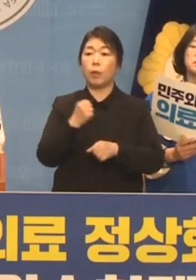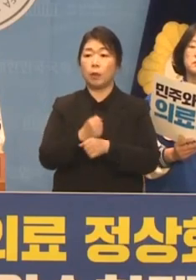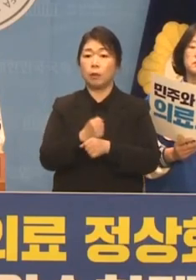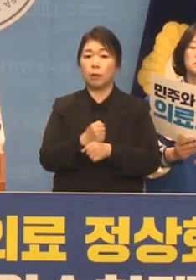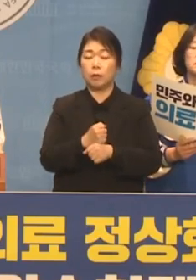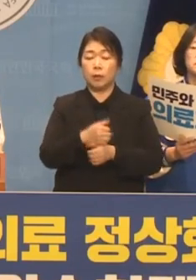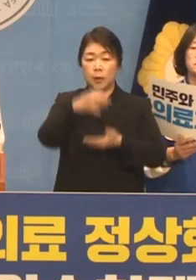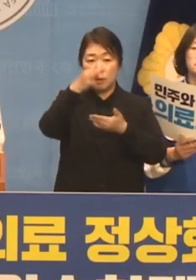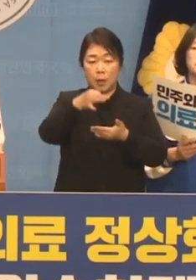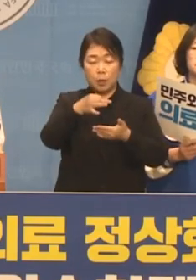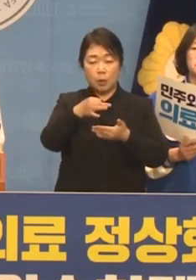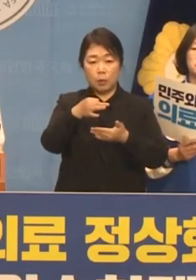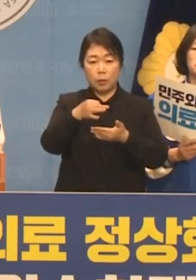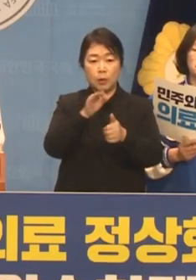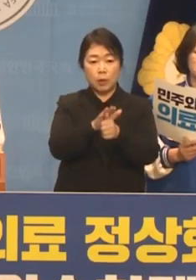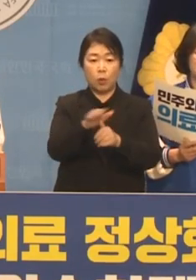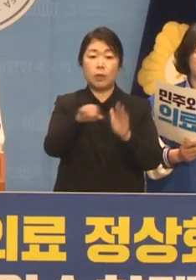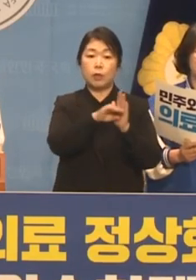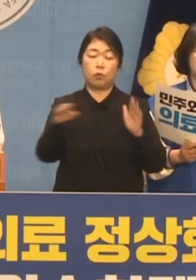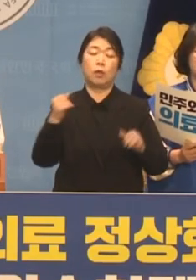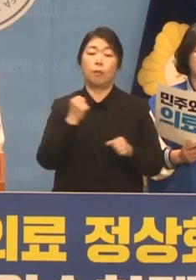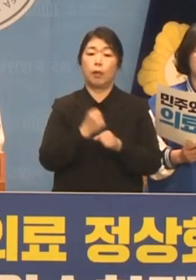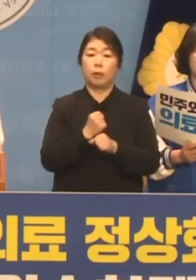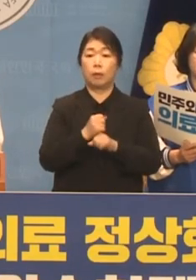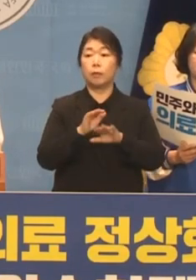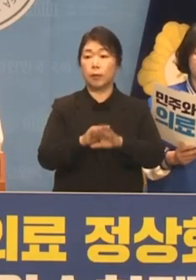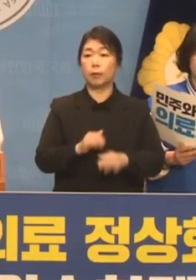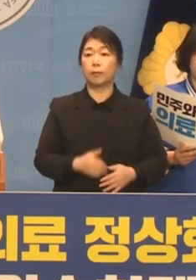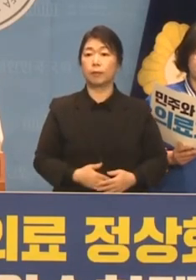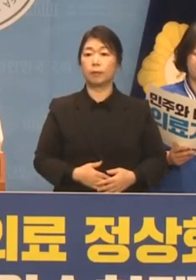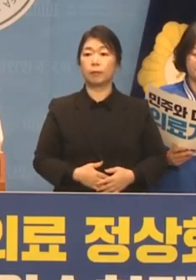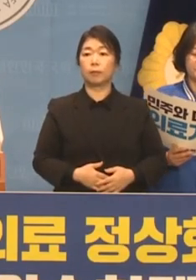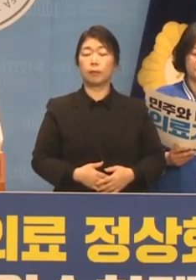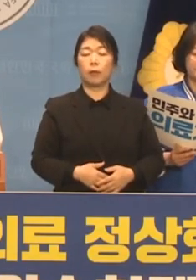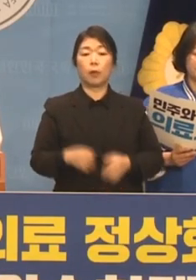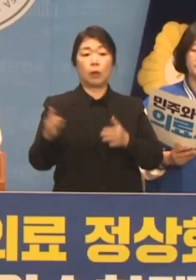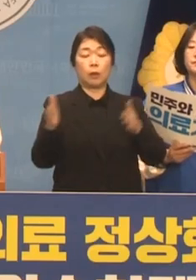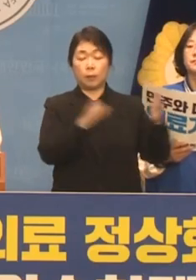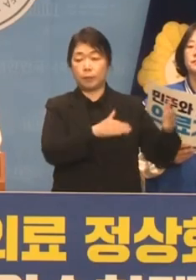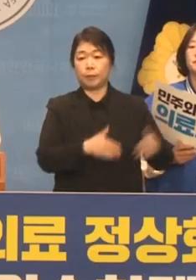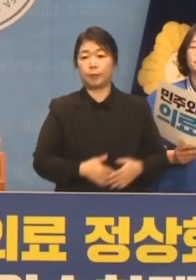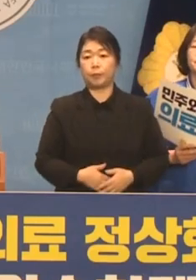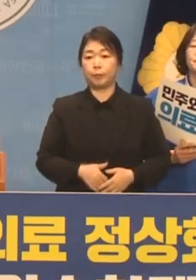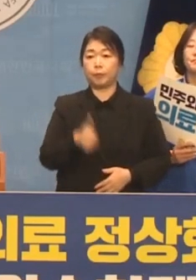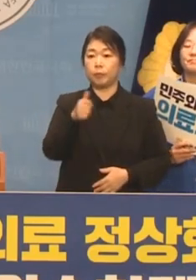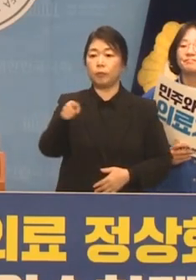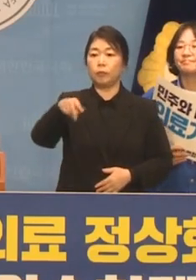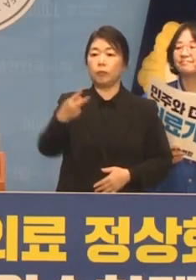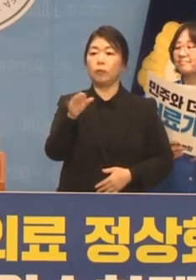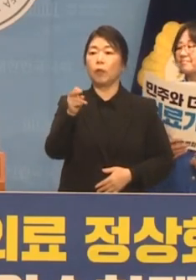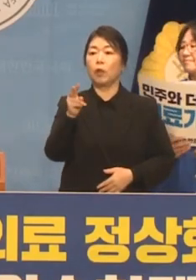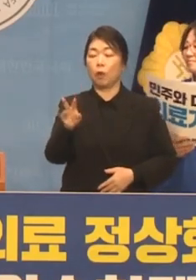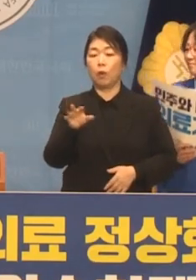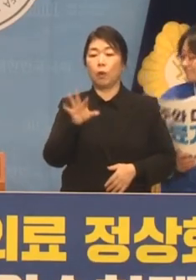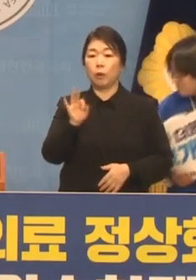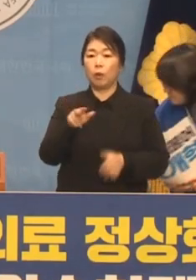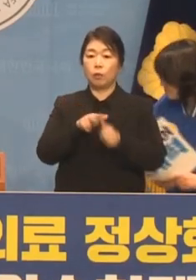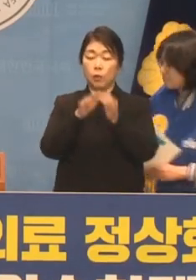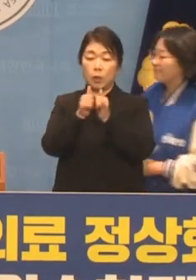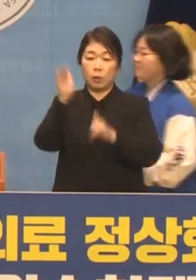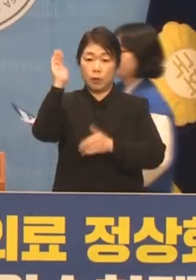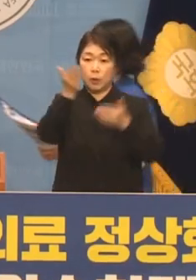재정 기준 재정 지원 기준을 설정하겠습니다 다음으로는 허소영 후보님께서 발표해